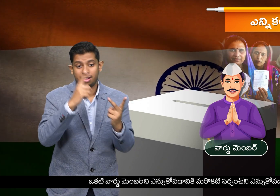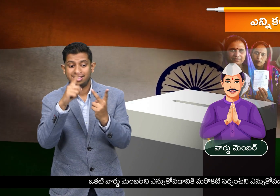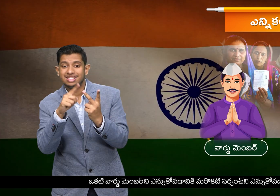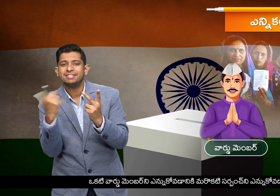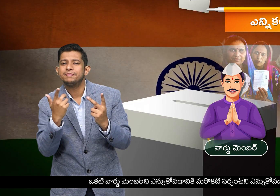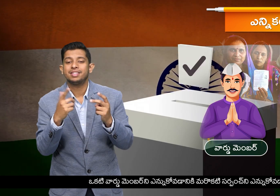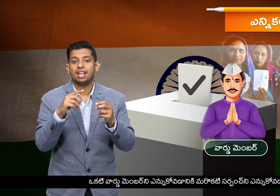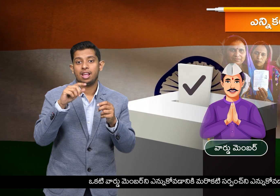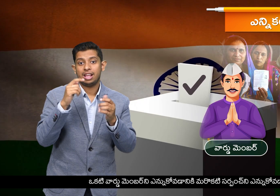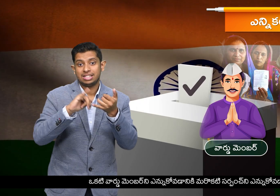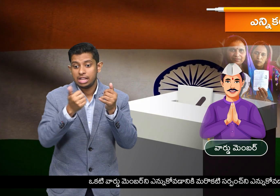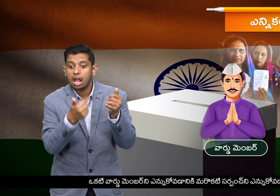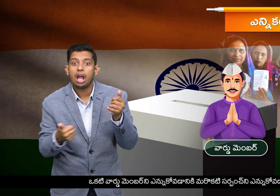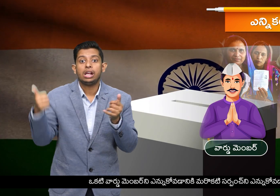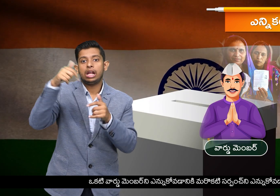ఎన్నుకోవడానికి.